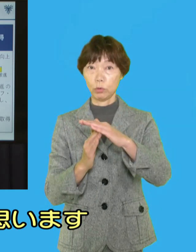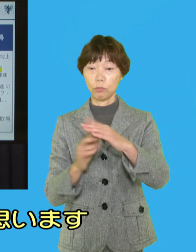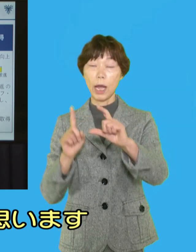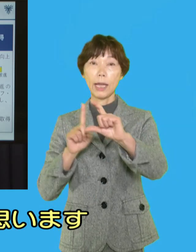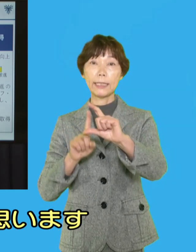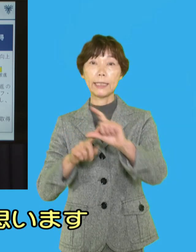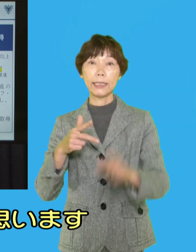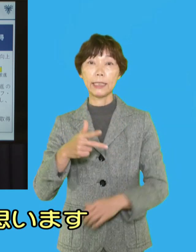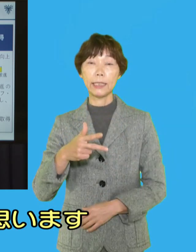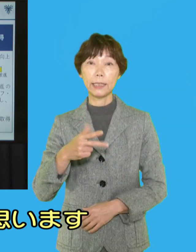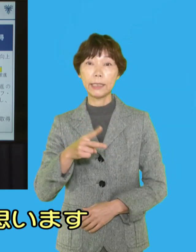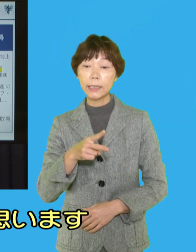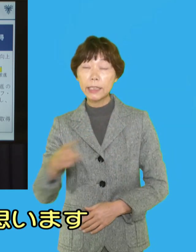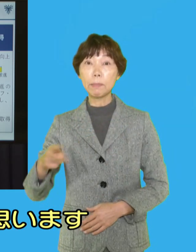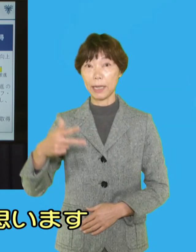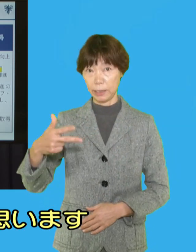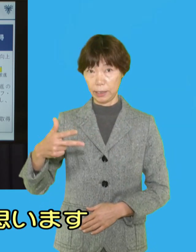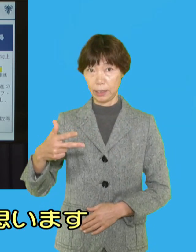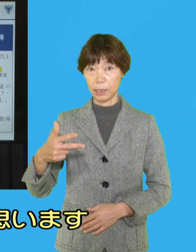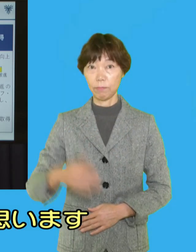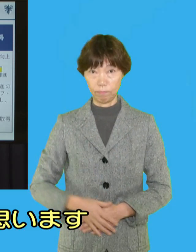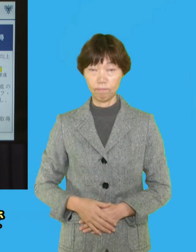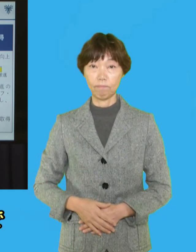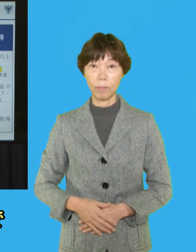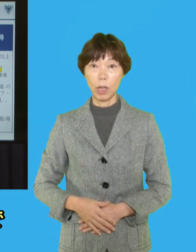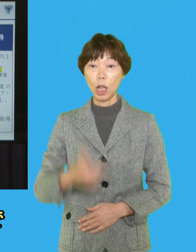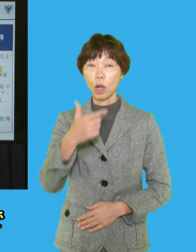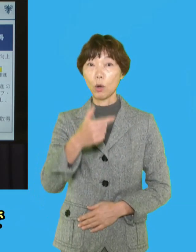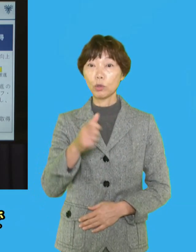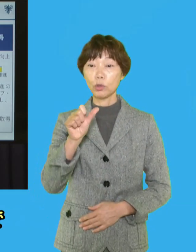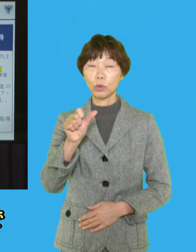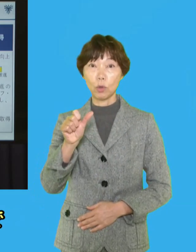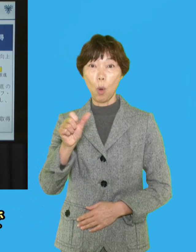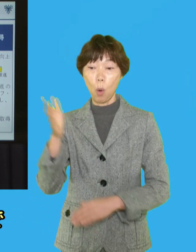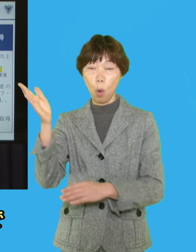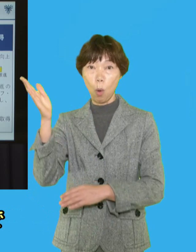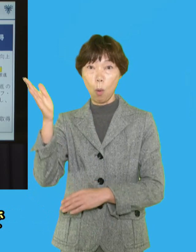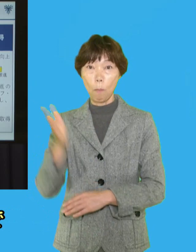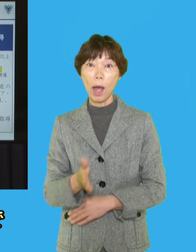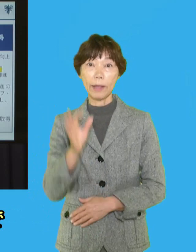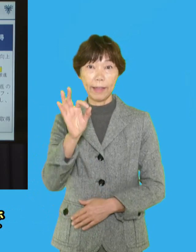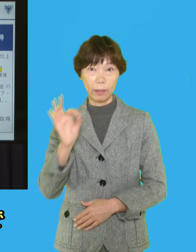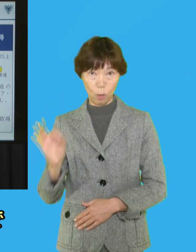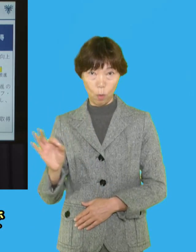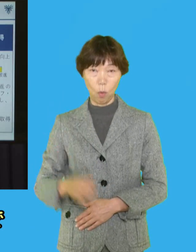と思うんですね。千葉さんが 65%、 もうこの5年ぐらいでですね、本当に